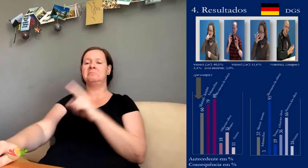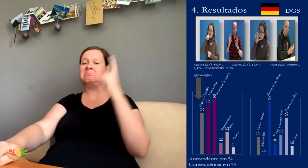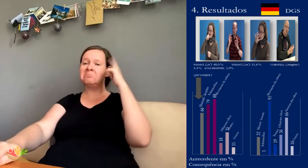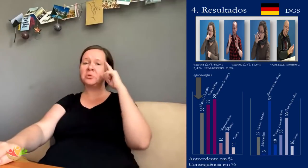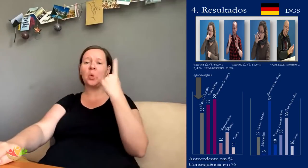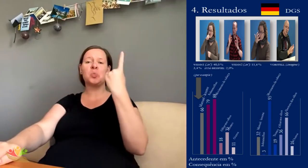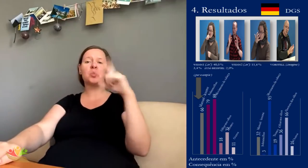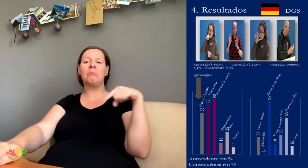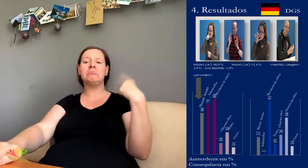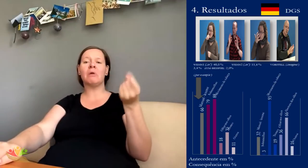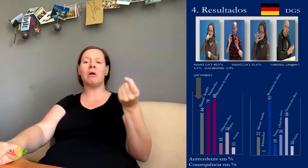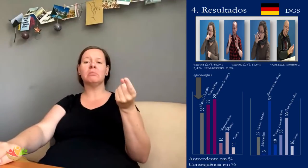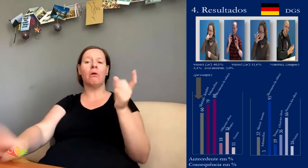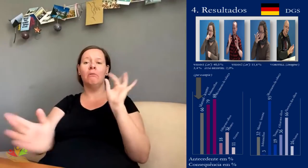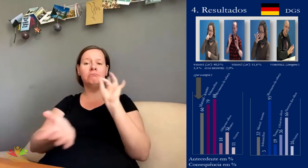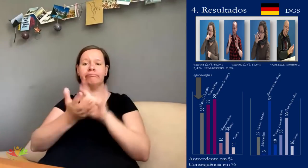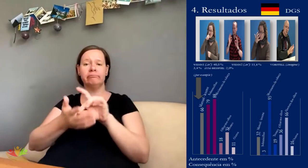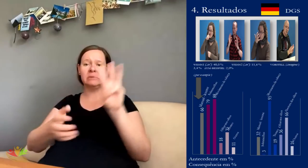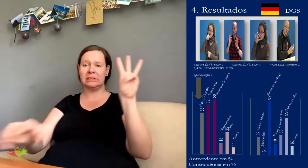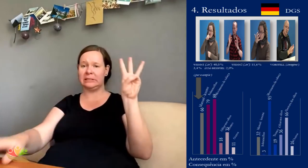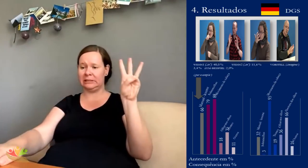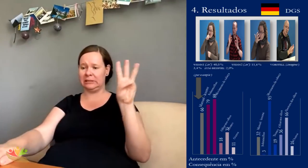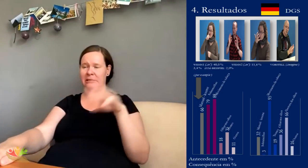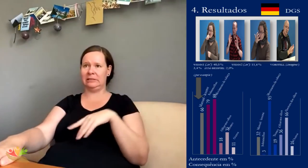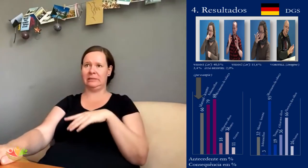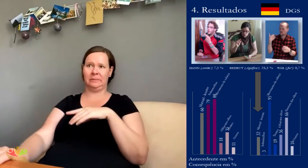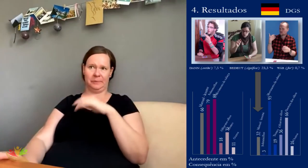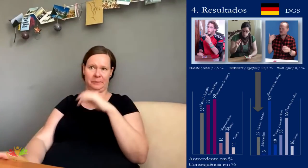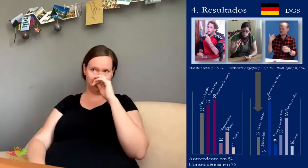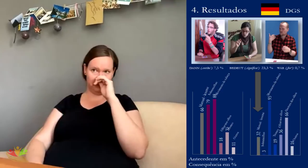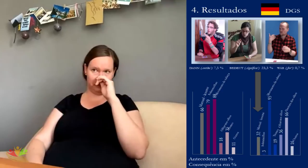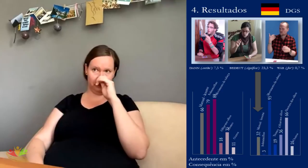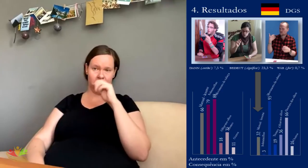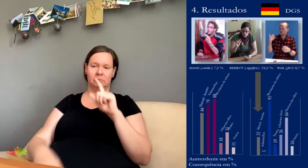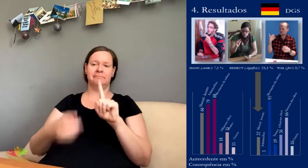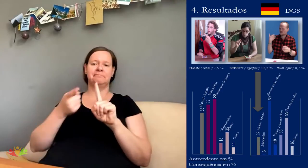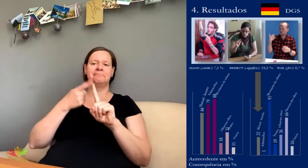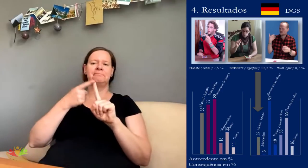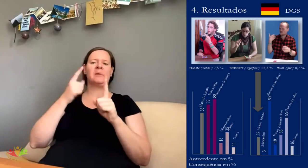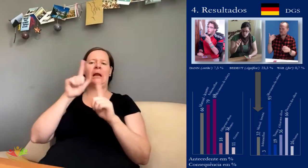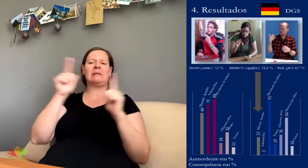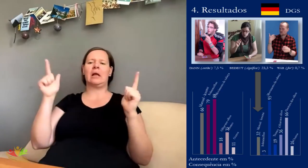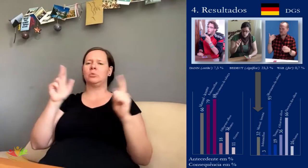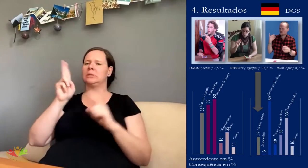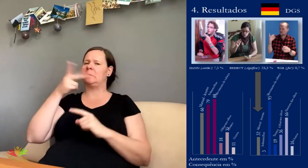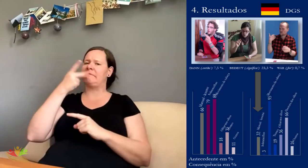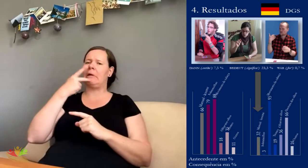4 sinais para marcar a oração antecedente em língua de sinais alemã.